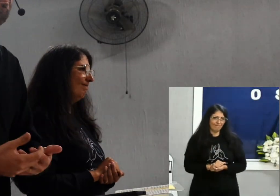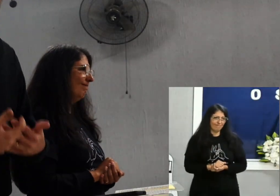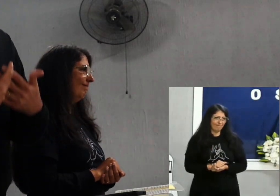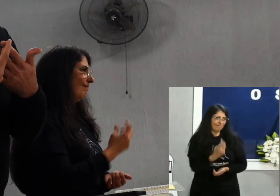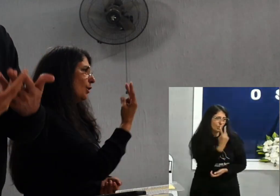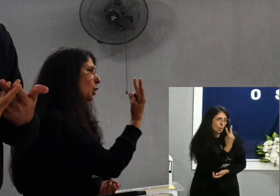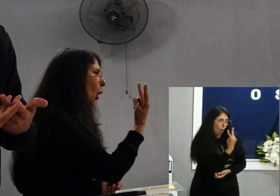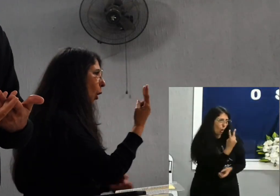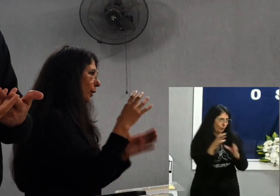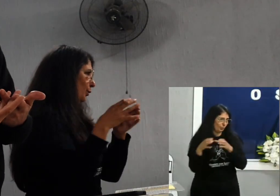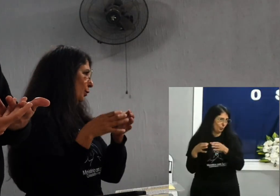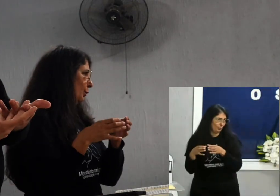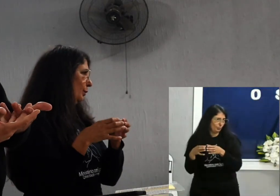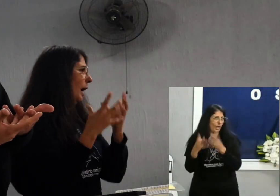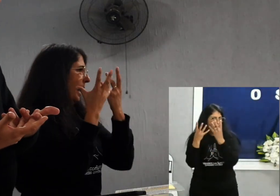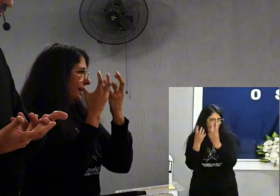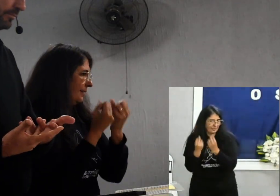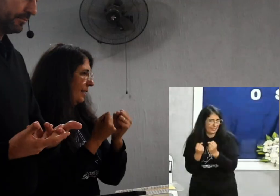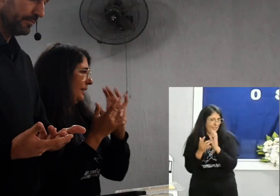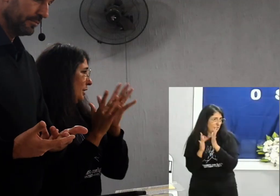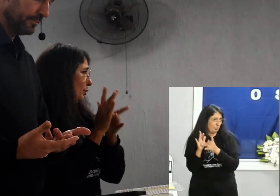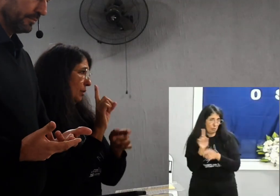ela aponta para essa divisão.